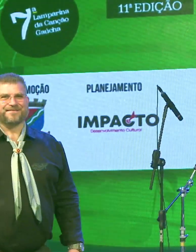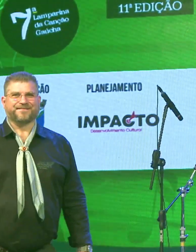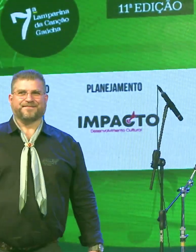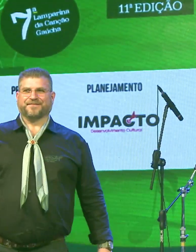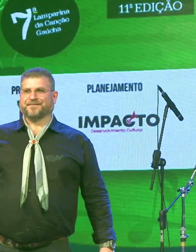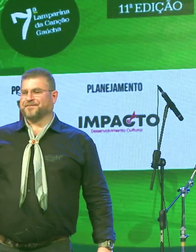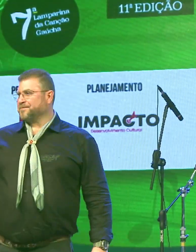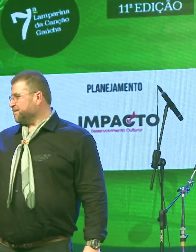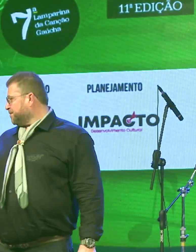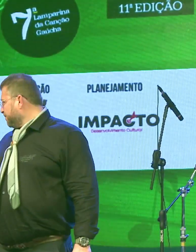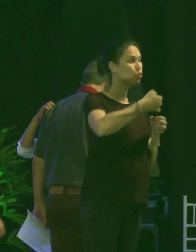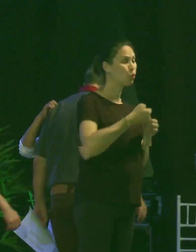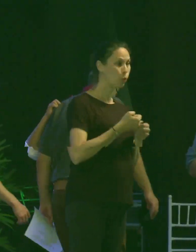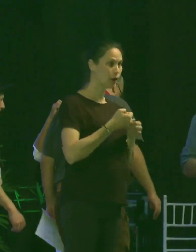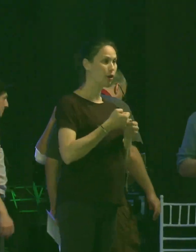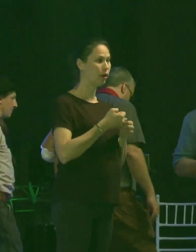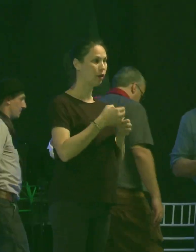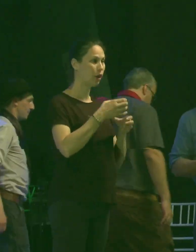Ijuí.